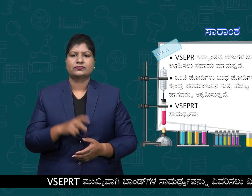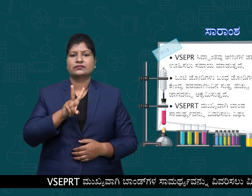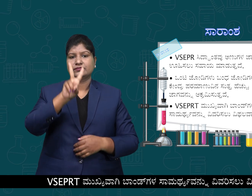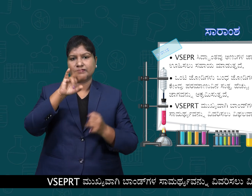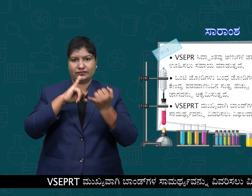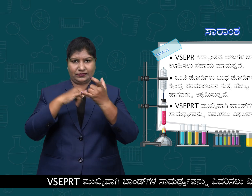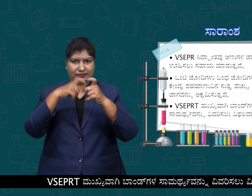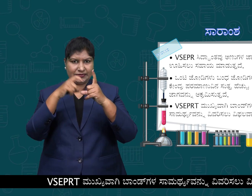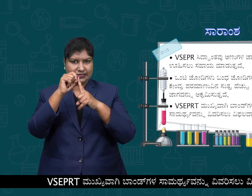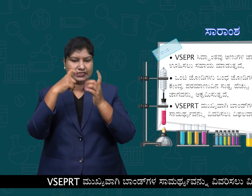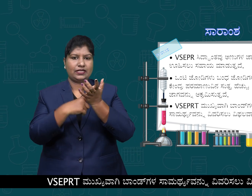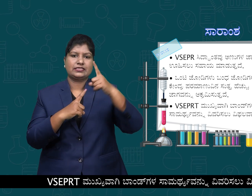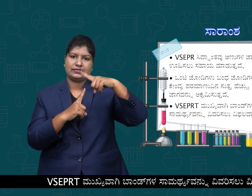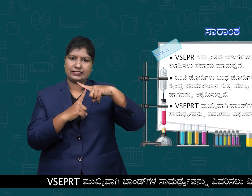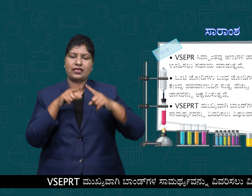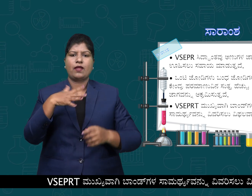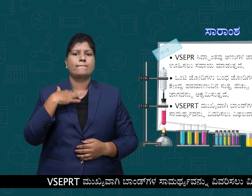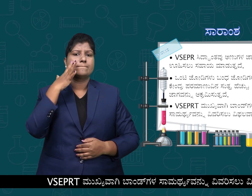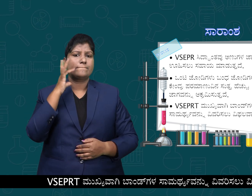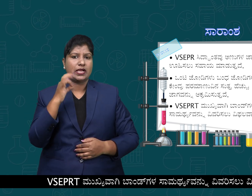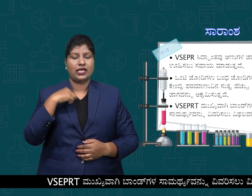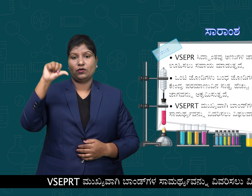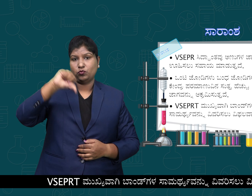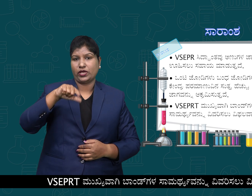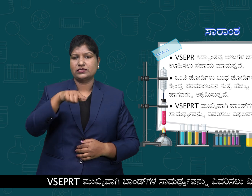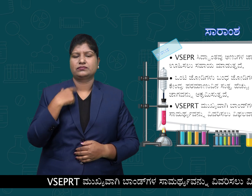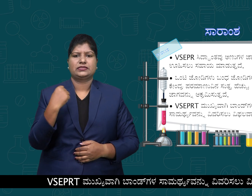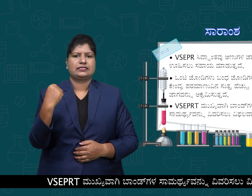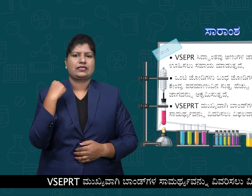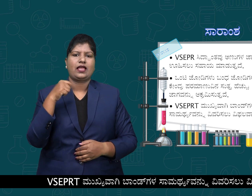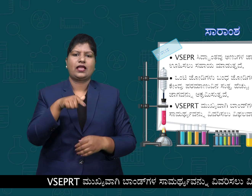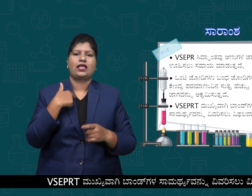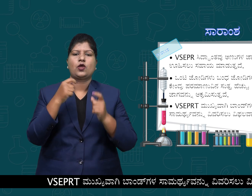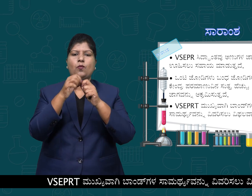VSEPRT ಮುಖ್ಯವಾಗಿ ಬಾಂಡ್ಗಳ ಸಾಮರ್ಥ್ಯವನ್ನು ವಿವರಿಸಲು ವಿಫಲವಾಗಿದೆ.